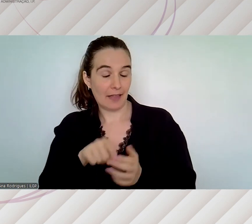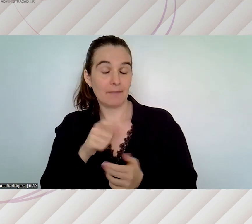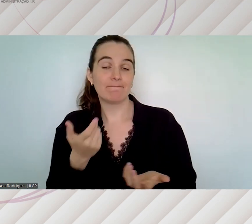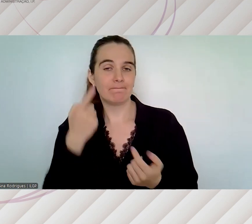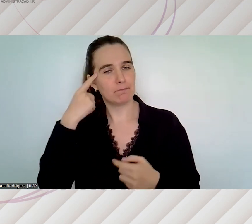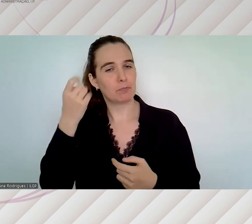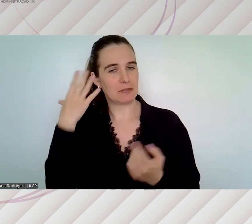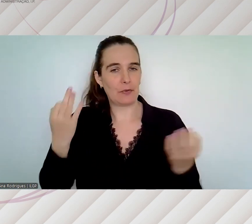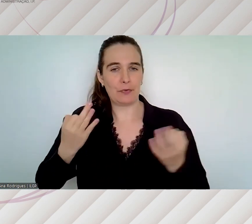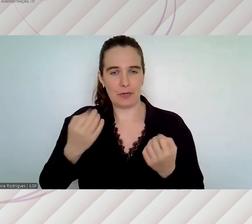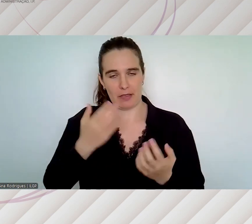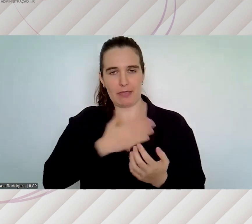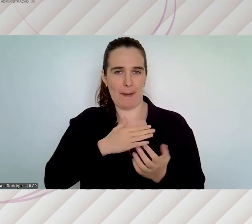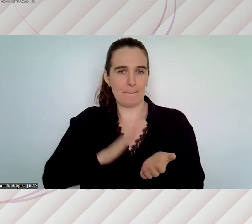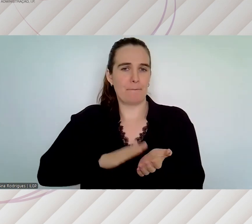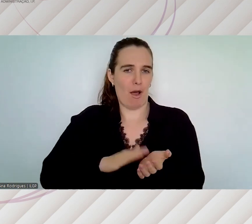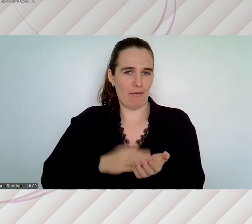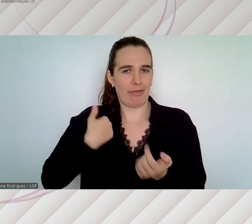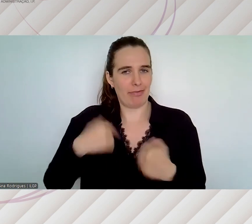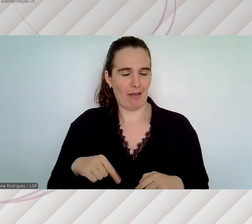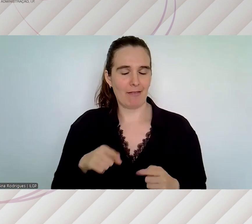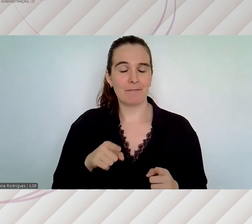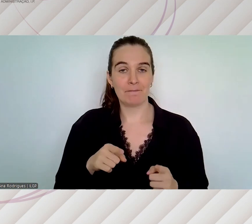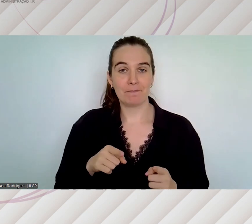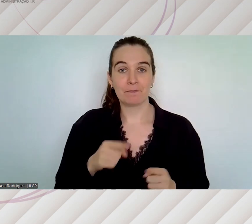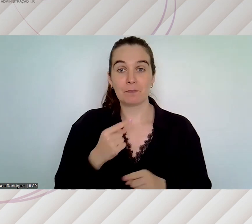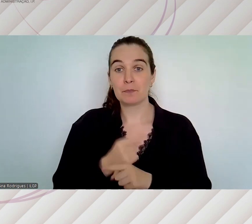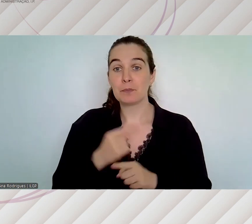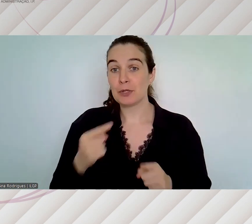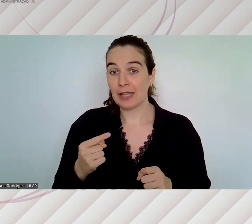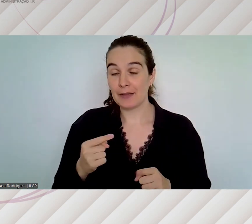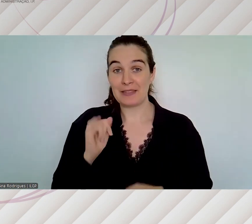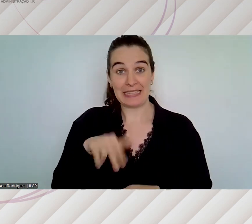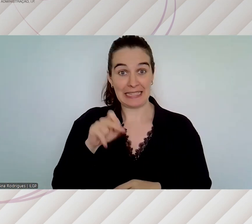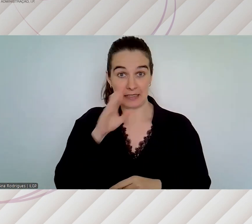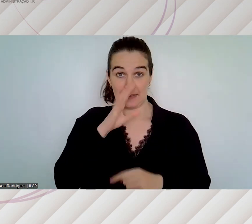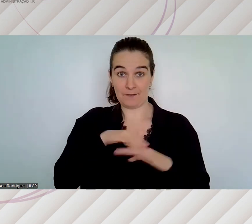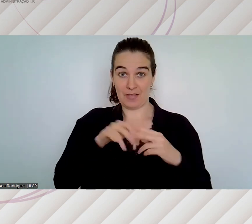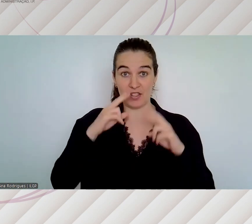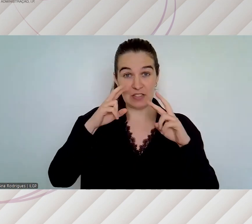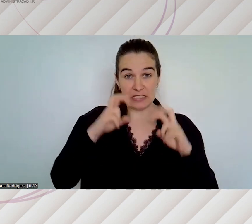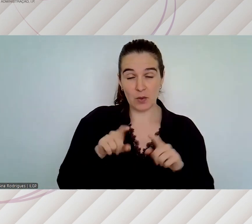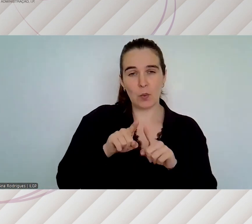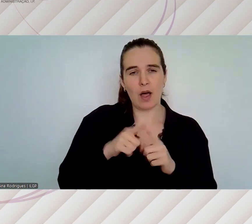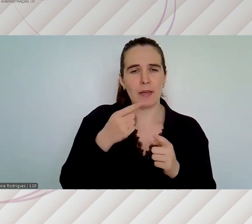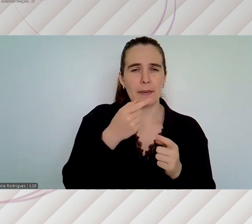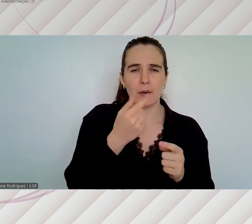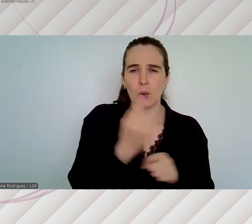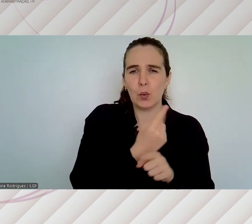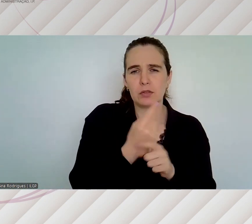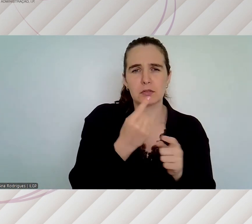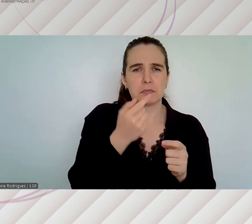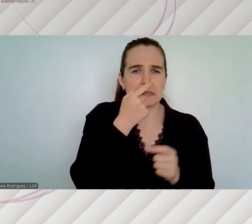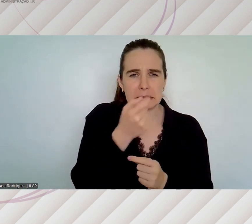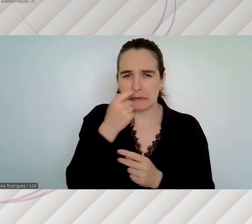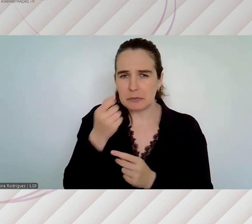precisa e detalhada dos problemas públicos, bem como a identificação de tendências e padrões que podem não ser evidentes através de